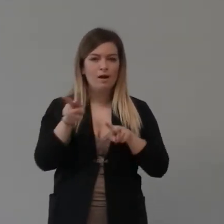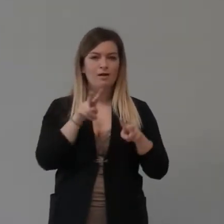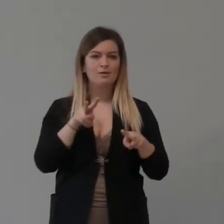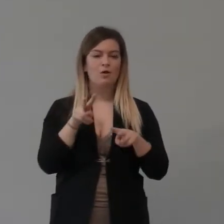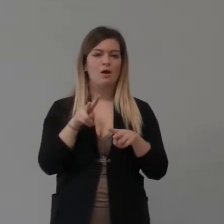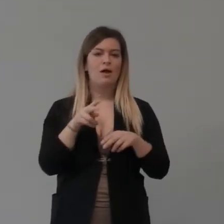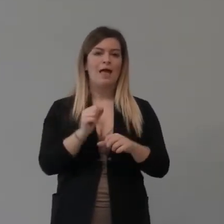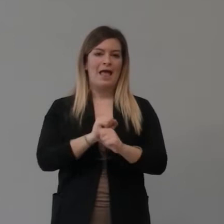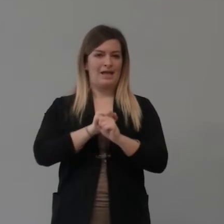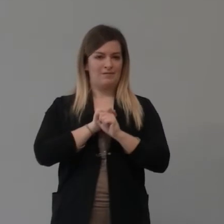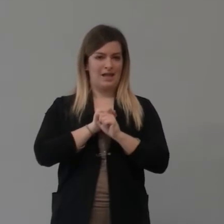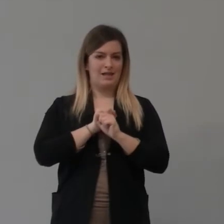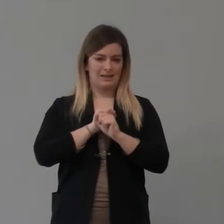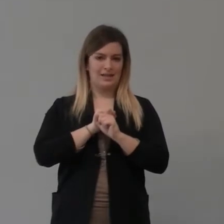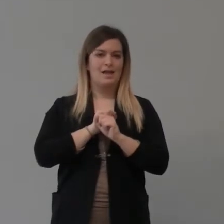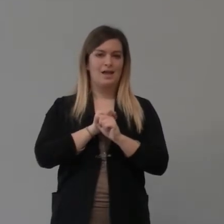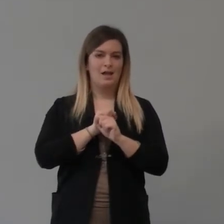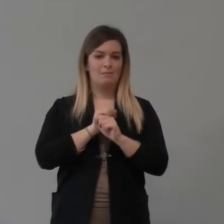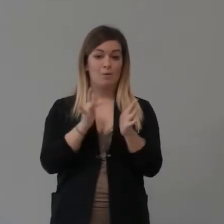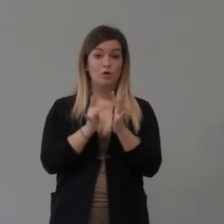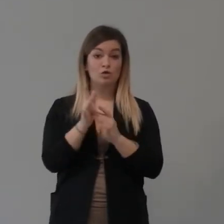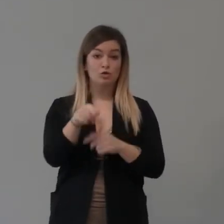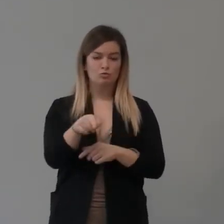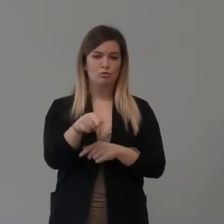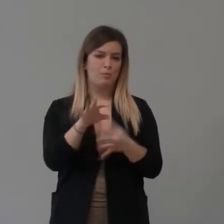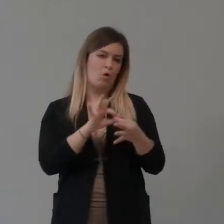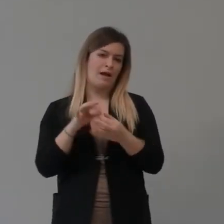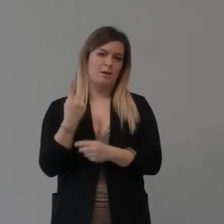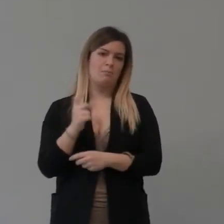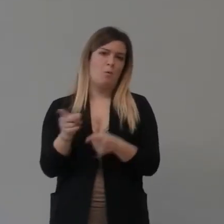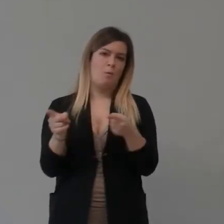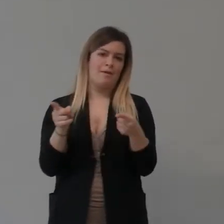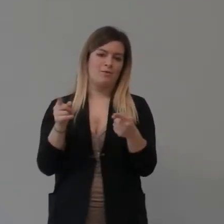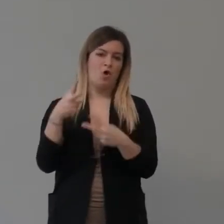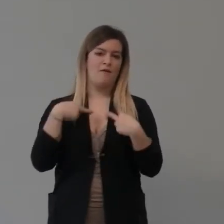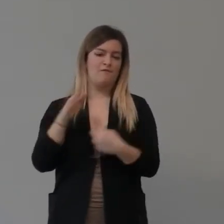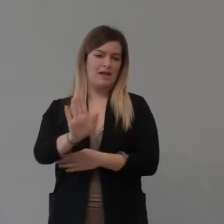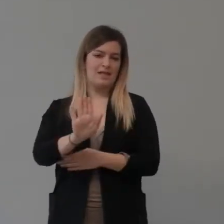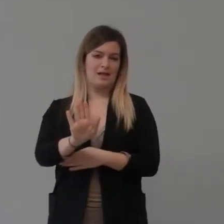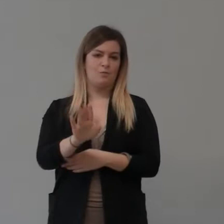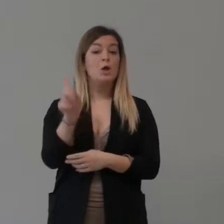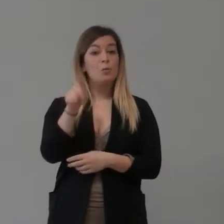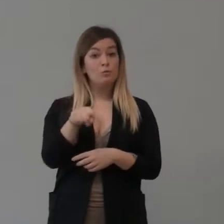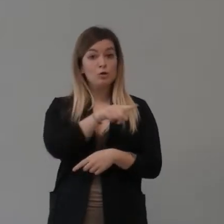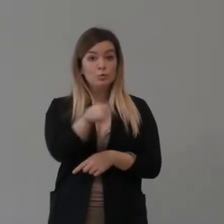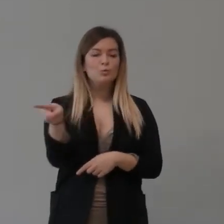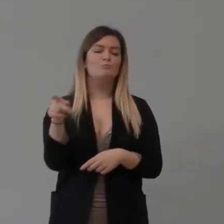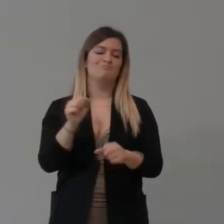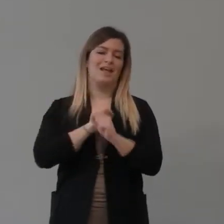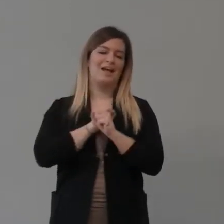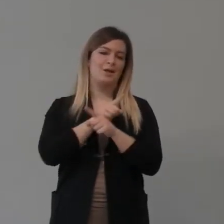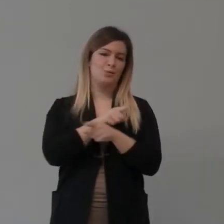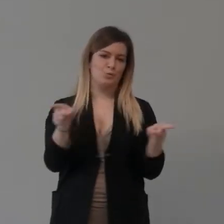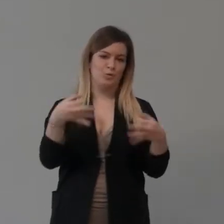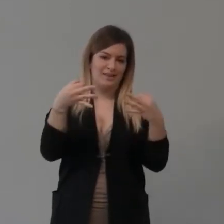l'affidabilità di Gesù nella tua vita e hai creduto. Forse sei qui per questo motivo.